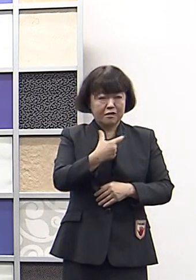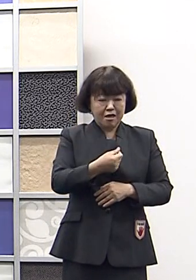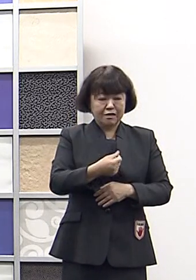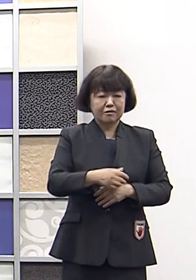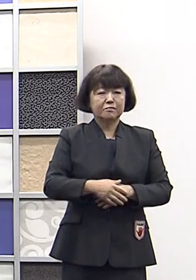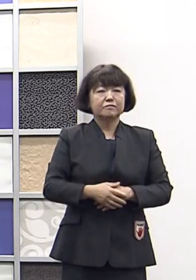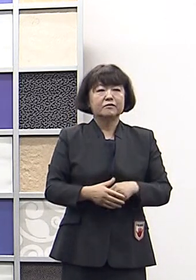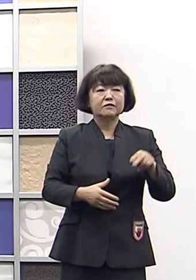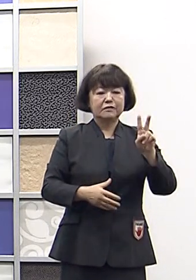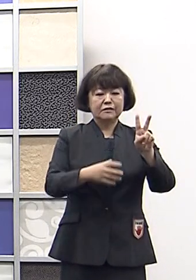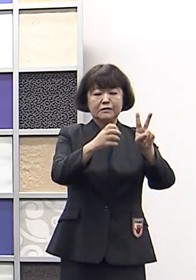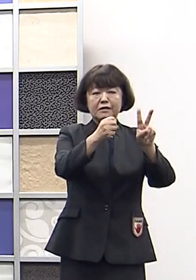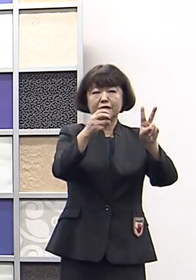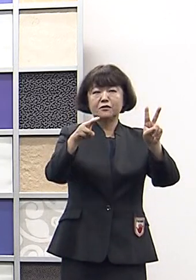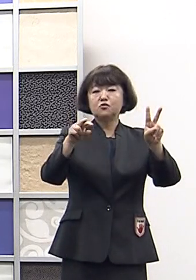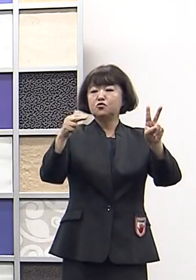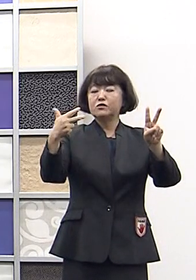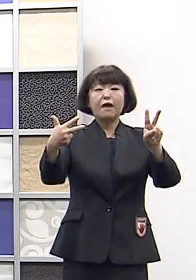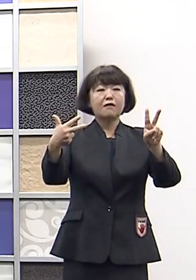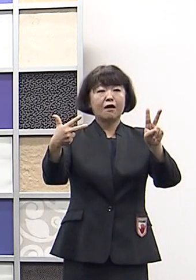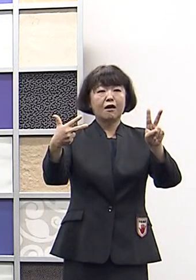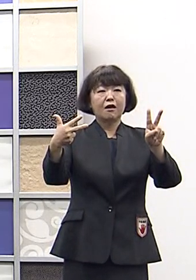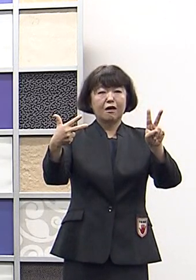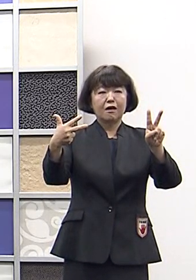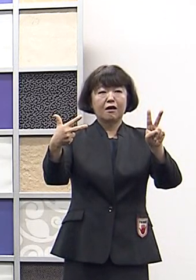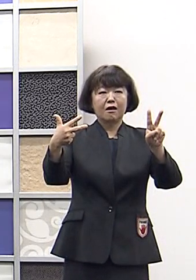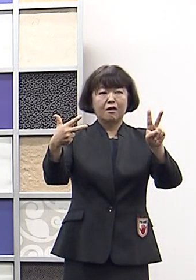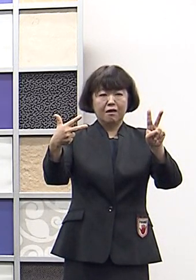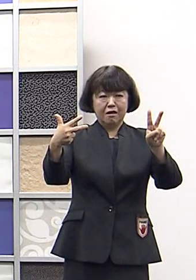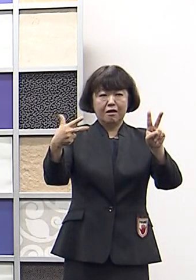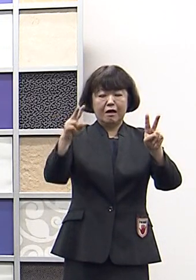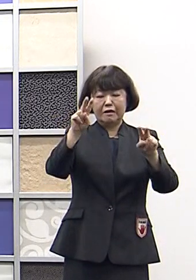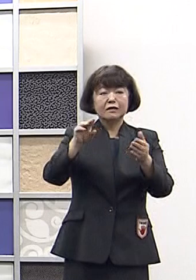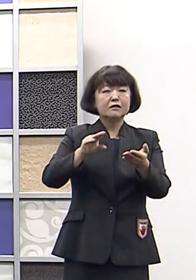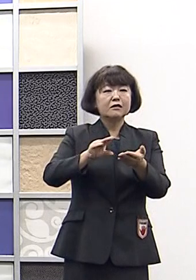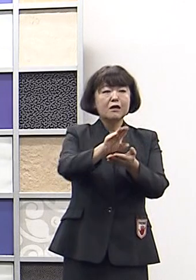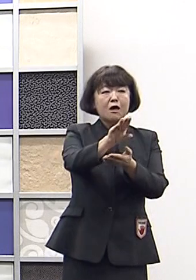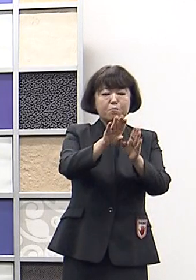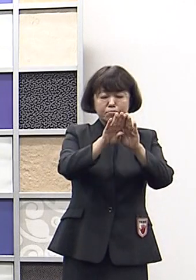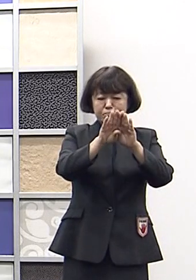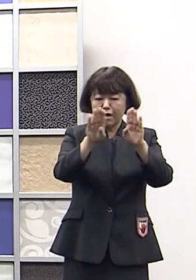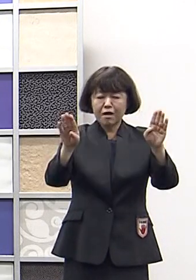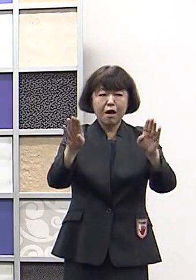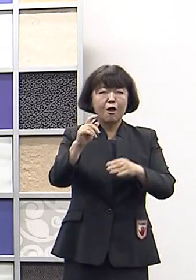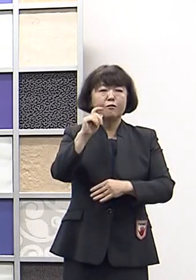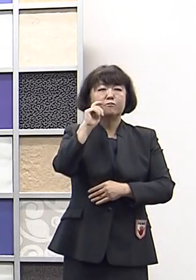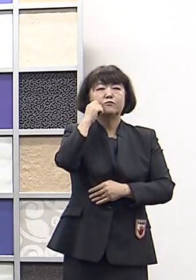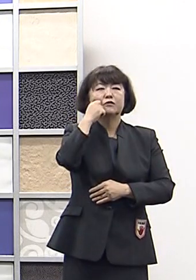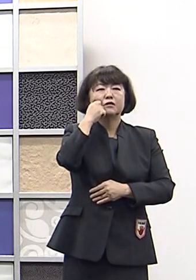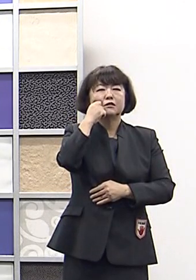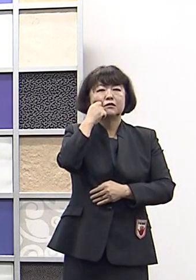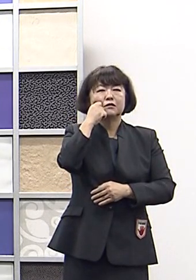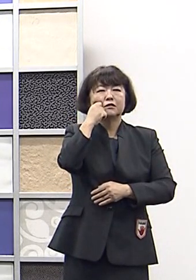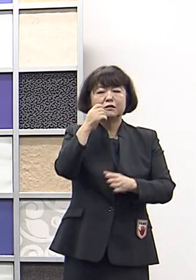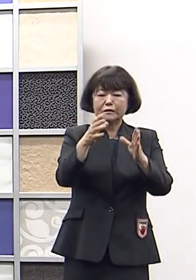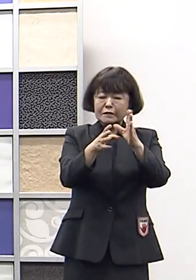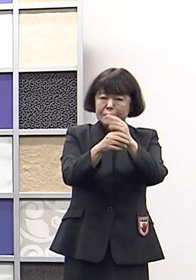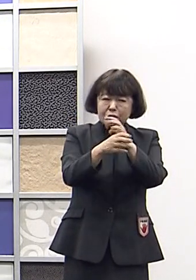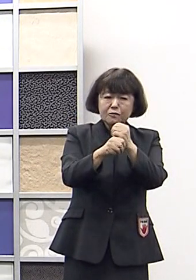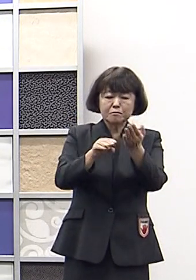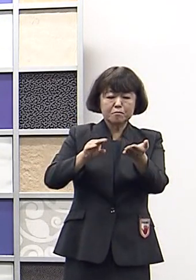年度開業の時期っていうのもこう難しい、開業の時期が明確化されていない中